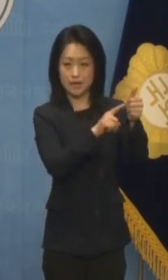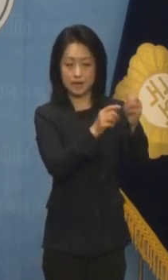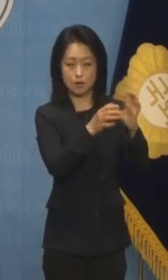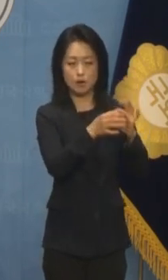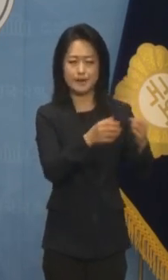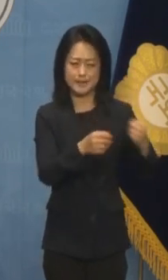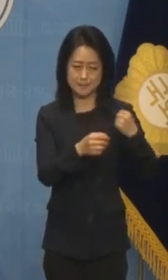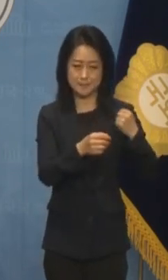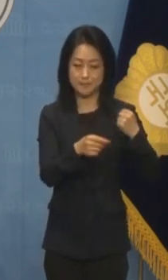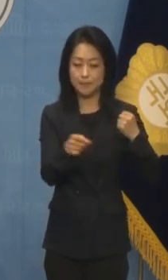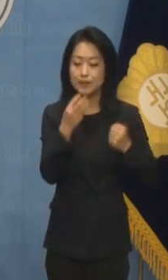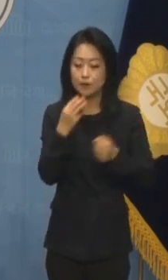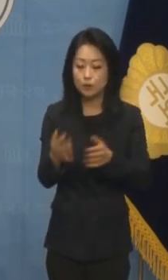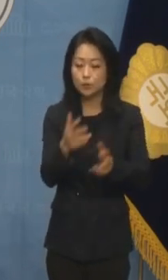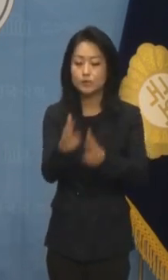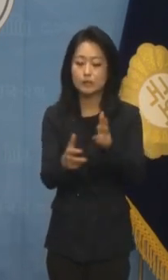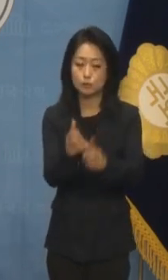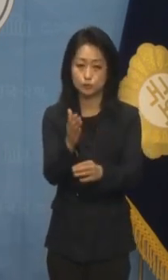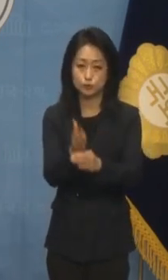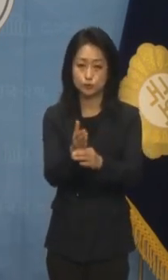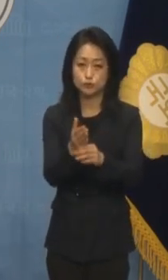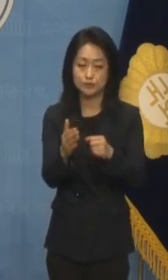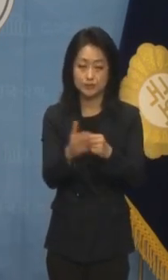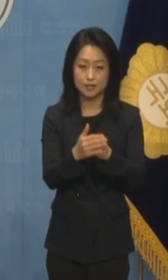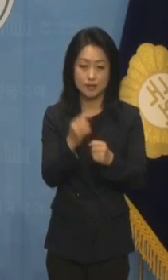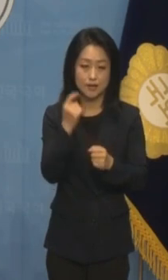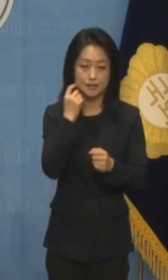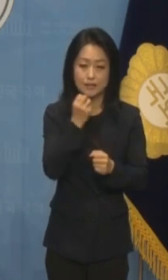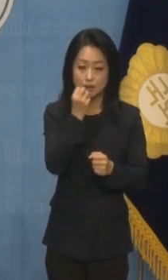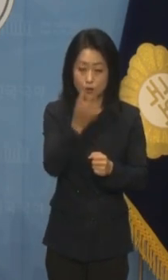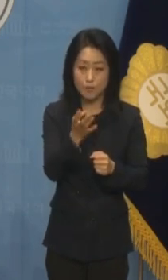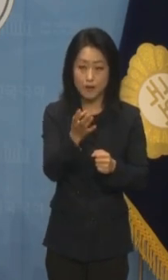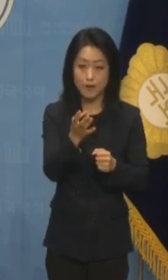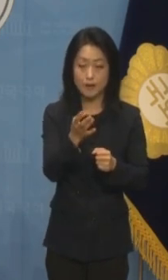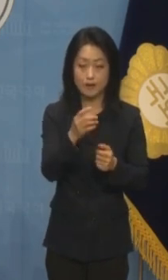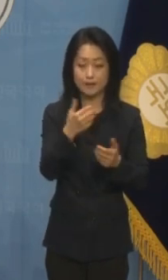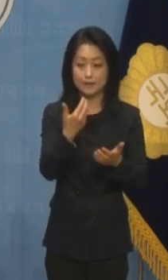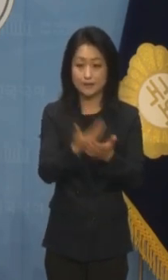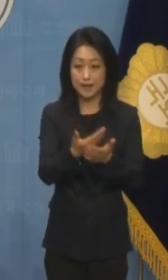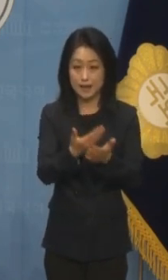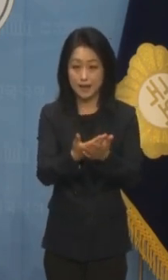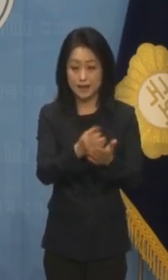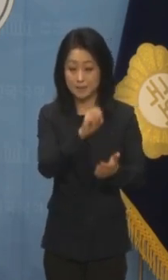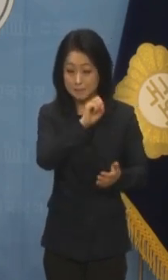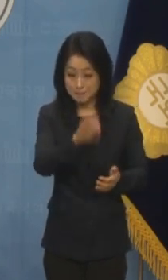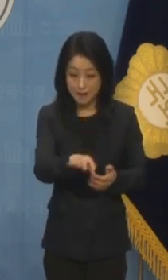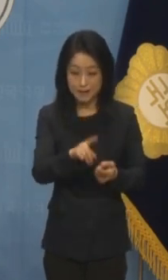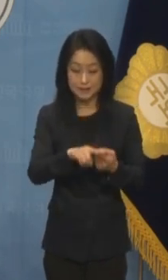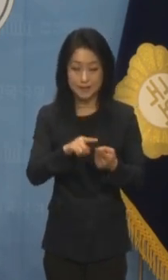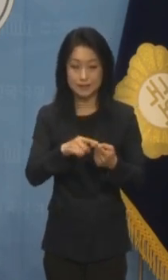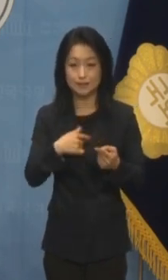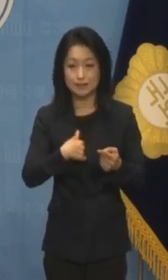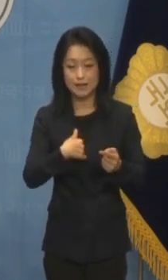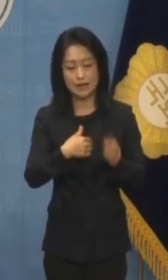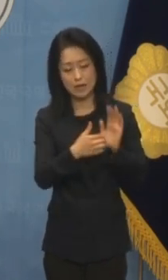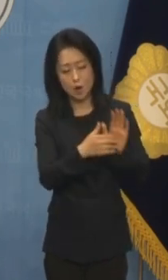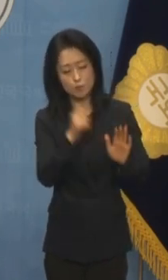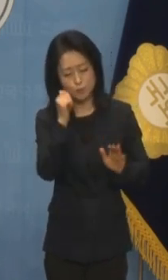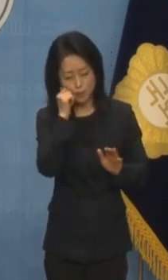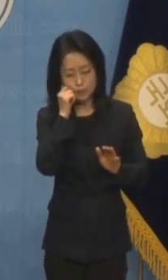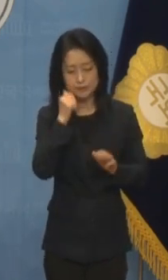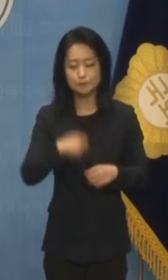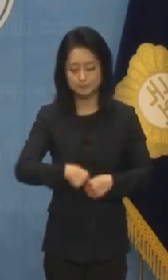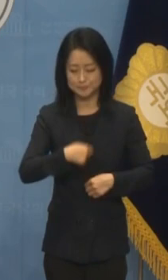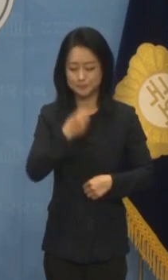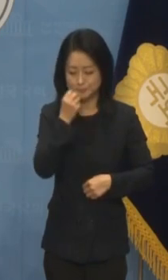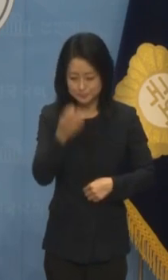본인이 사업을 하고 있었기 때문에 이 위증 요구를 거부할 수 없었다 이렇게 얘기하면서 위증한 사실을 자백을 합니다. 그